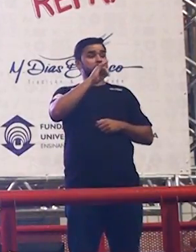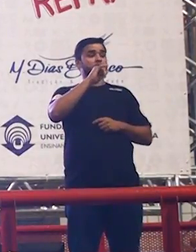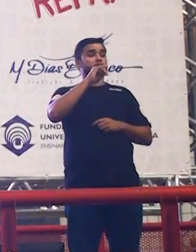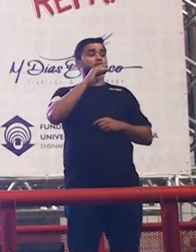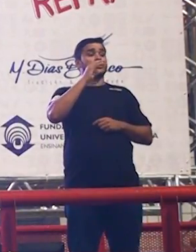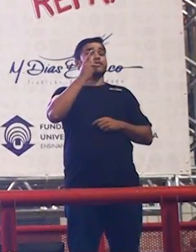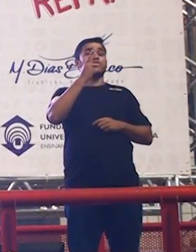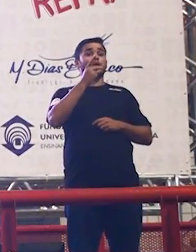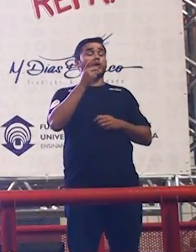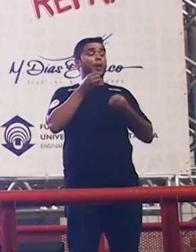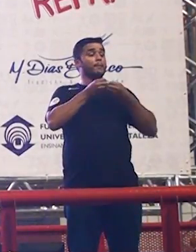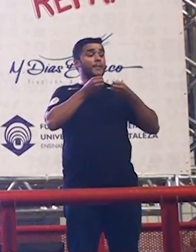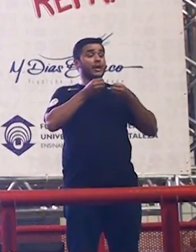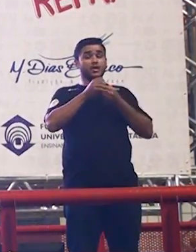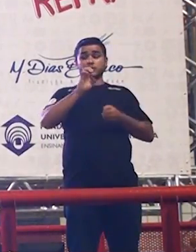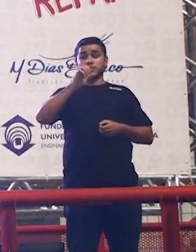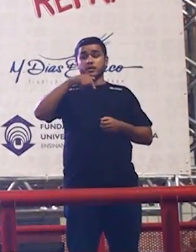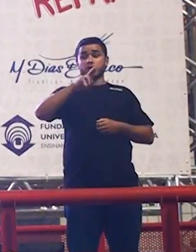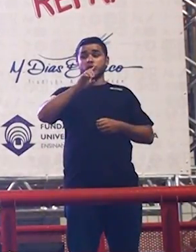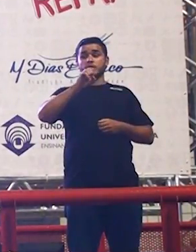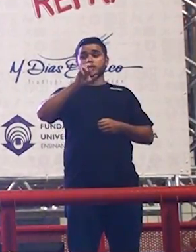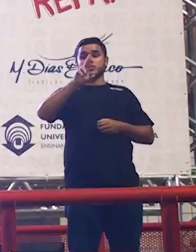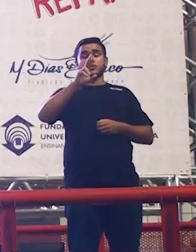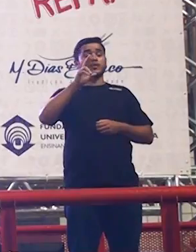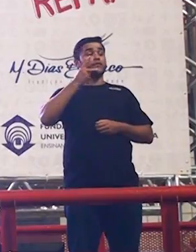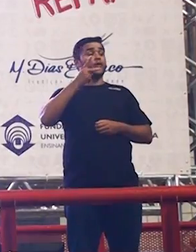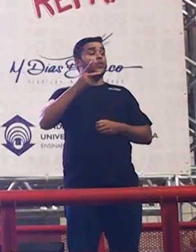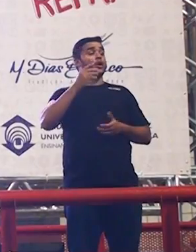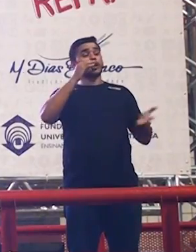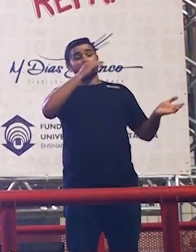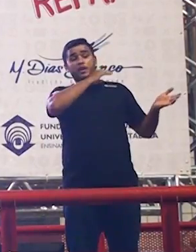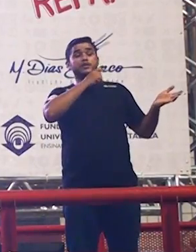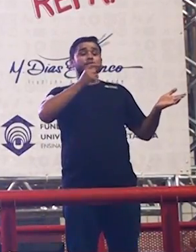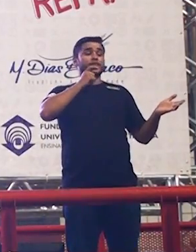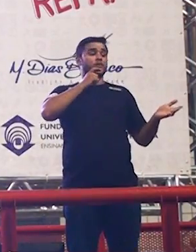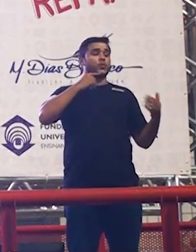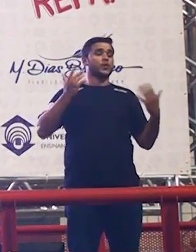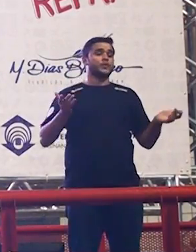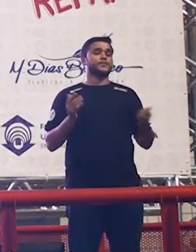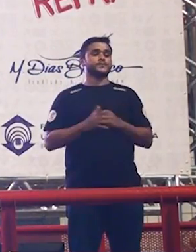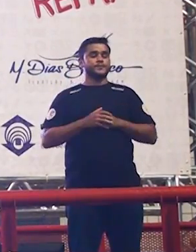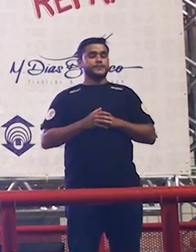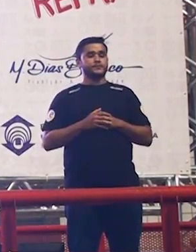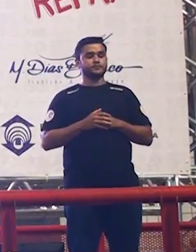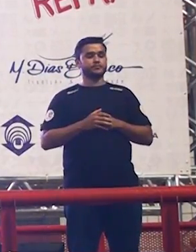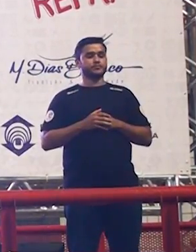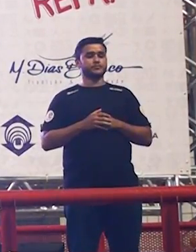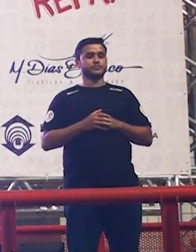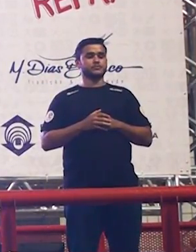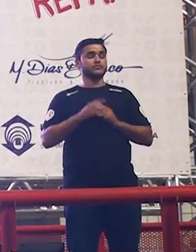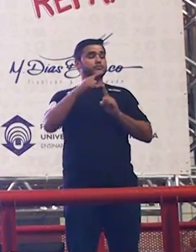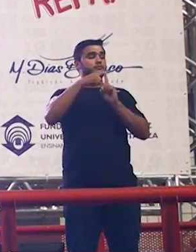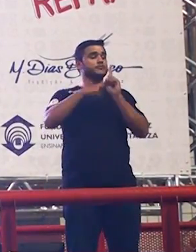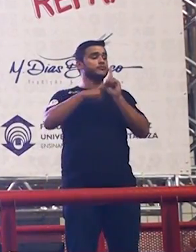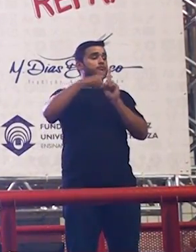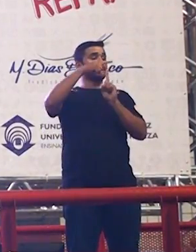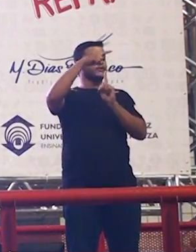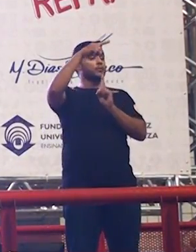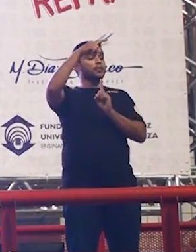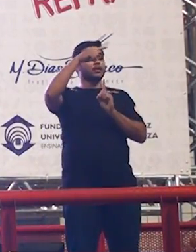aproximo do Equador, o que acontece com a temperatura? Hein? Se eu diminuo a latitude, eu estou perto do Equador, o que acontece com a